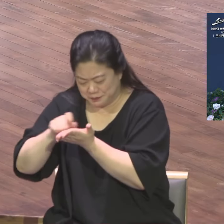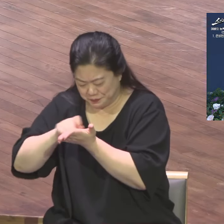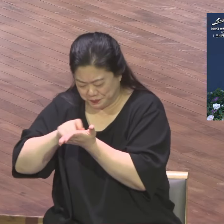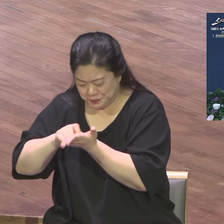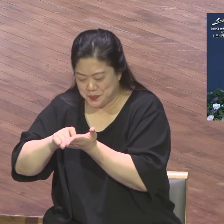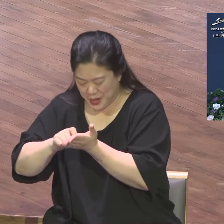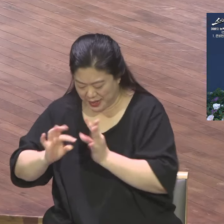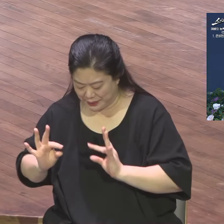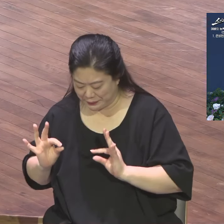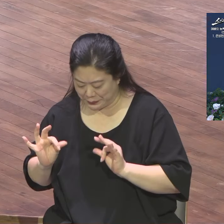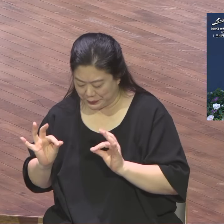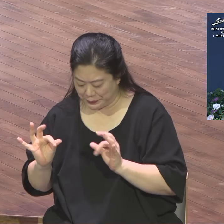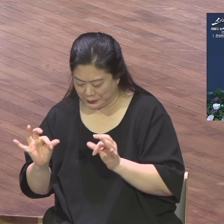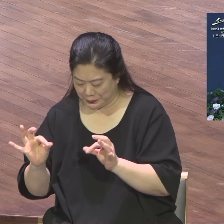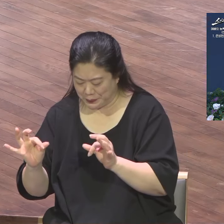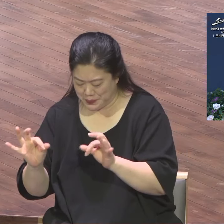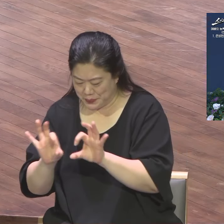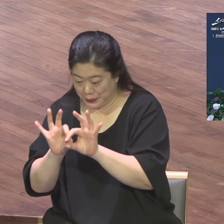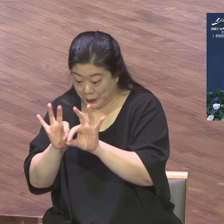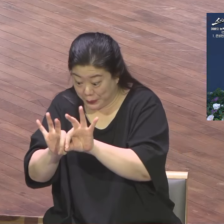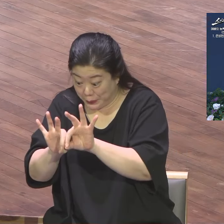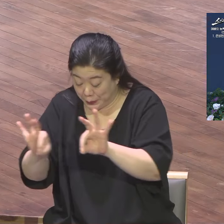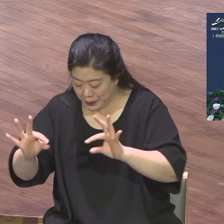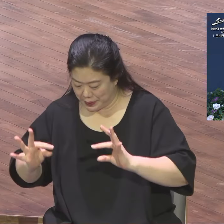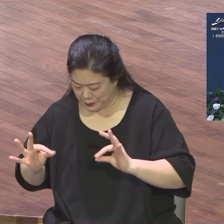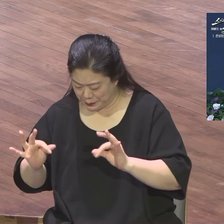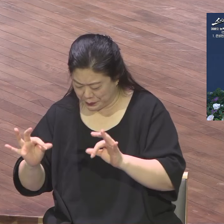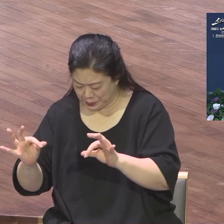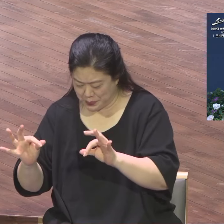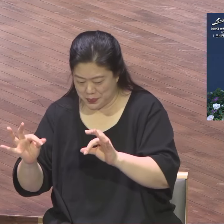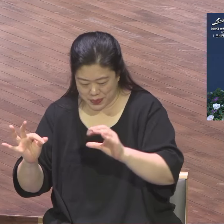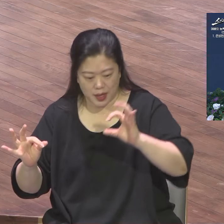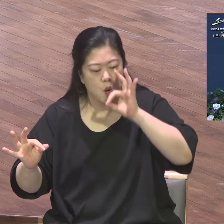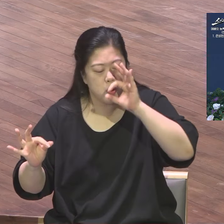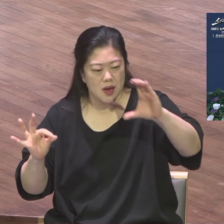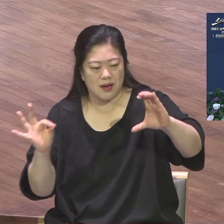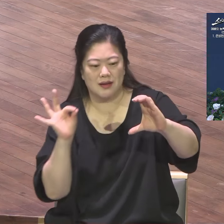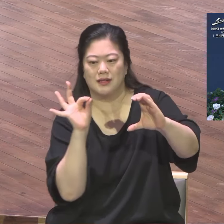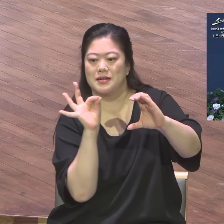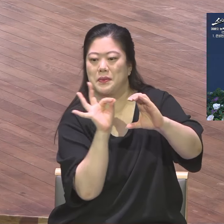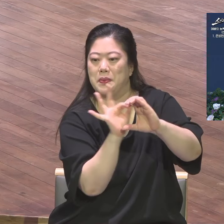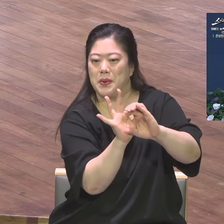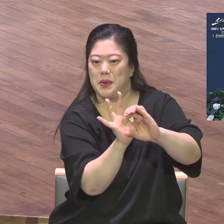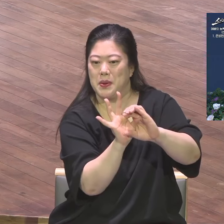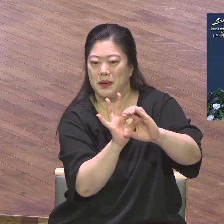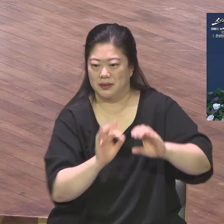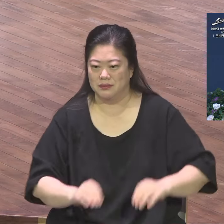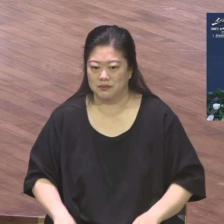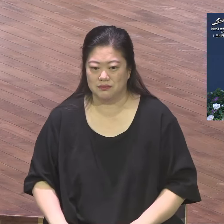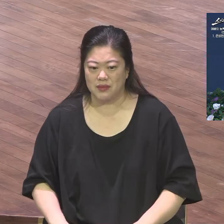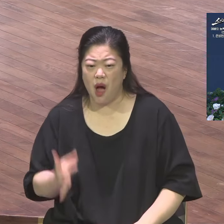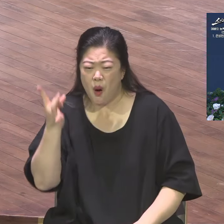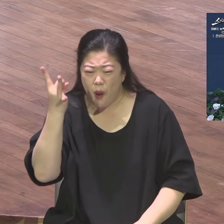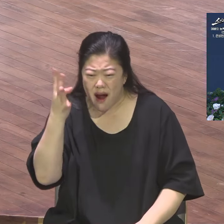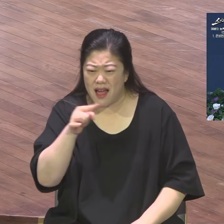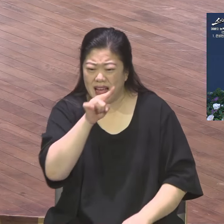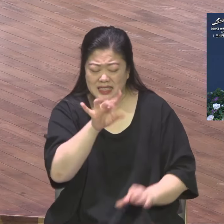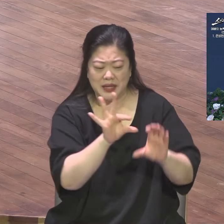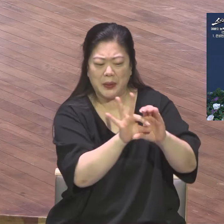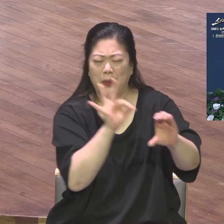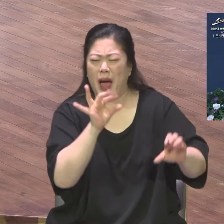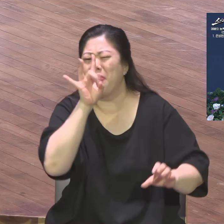그 옆에 오펠 가든이라고 하는 성전에 올라가는 예수님 당시에 성전에 올라가는 계단이